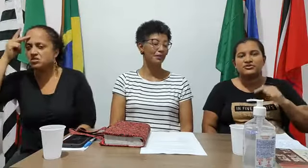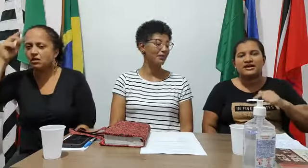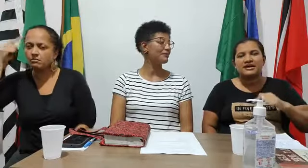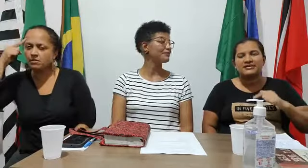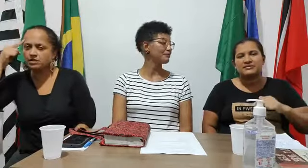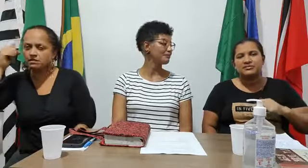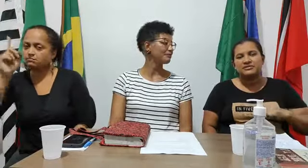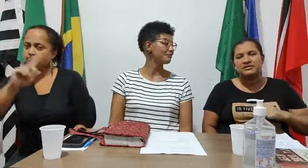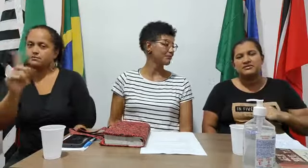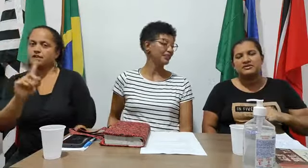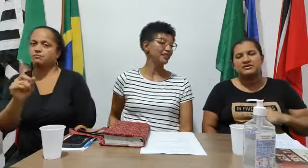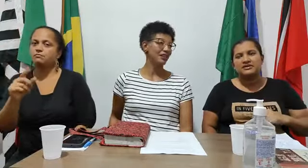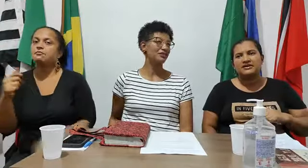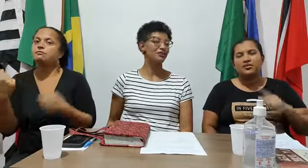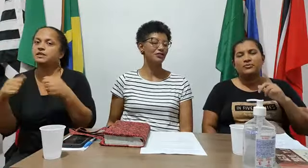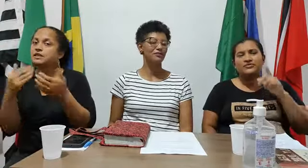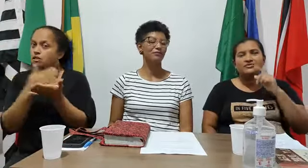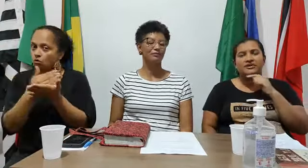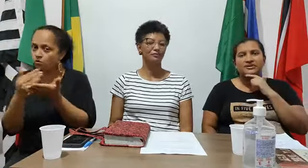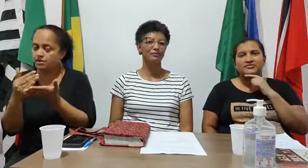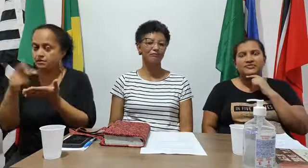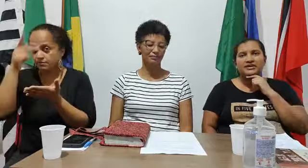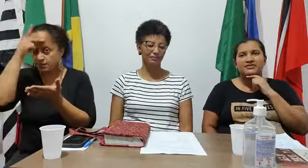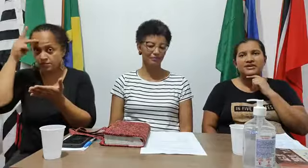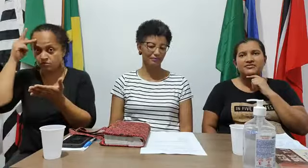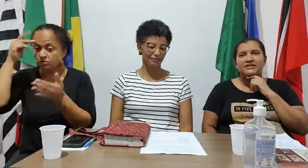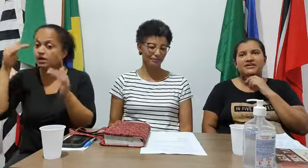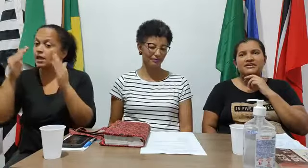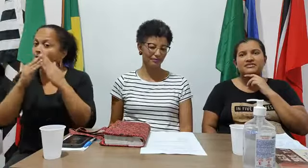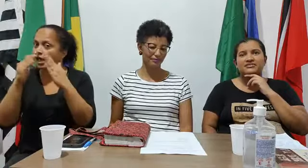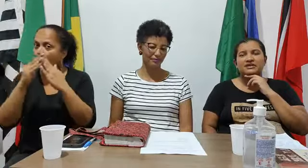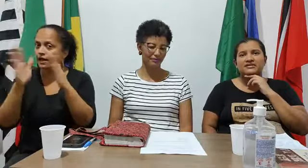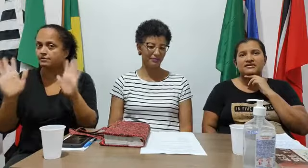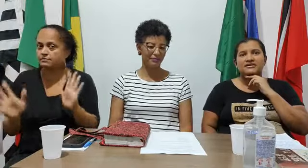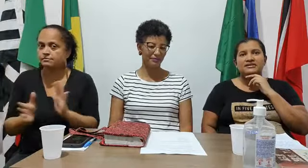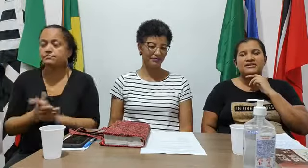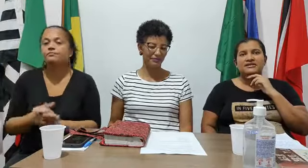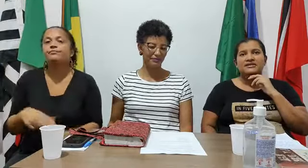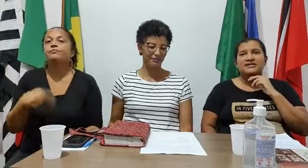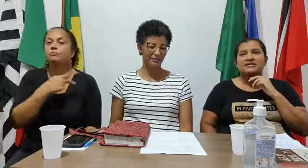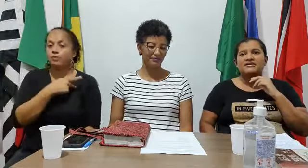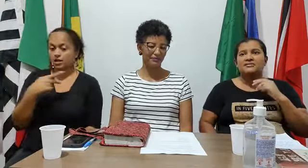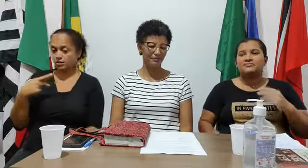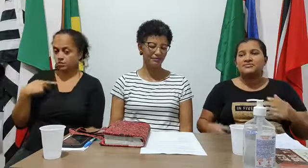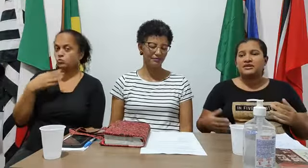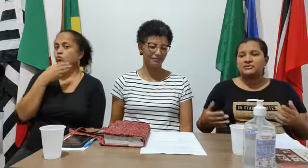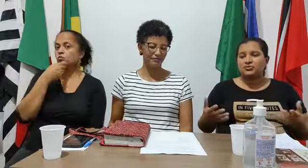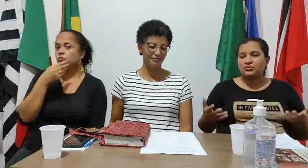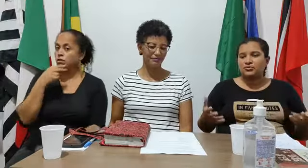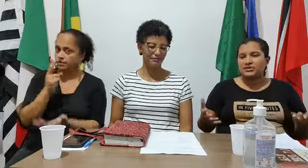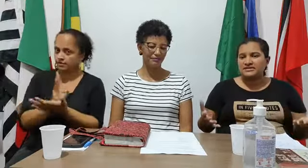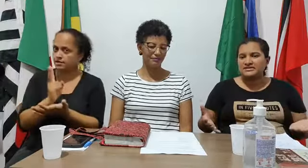dentro de casa primeiro. Verdade. Né? O pastor Fernando, ele fala isso, né? Que o cristão,